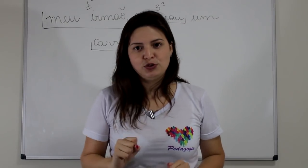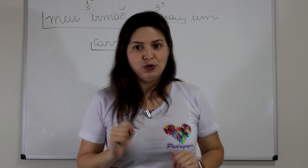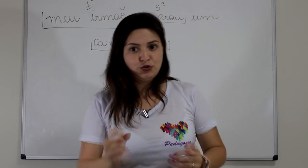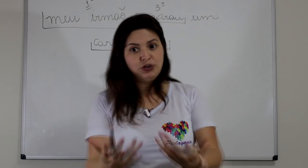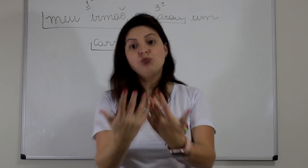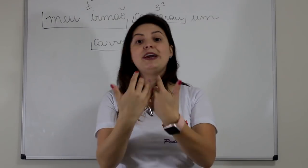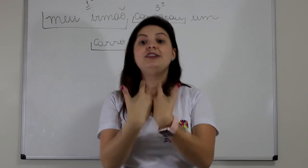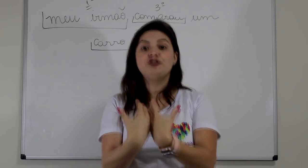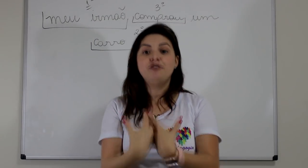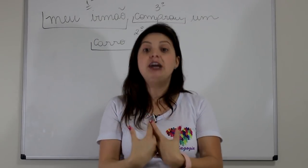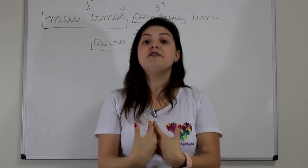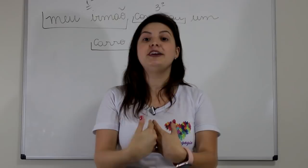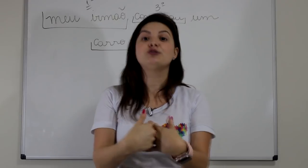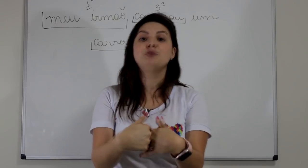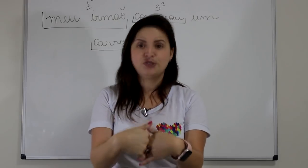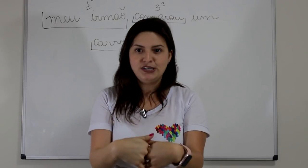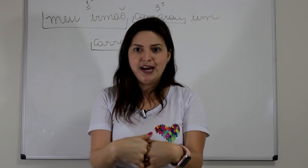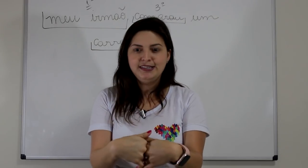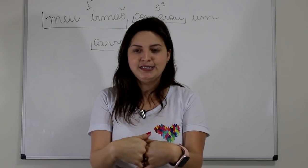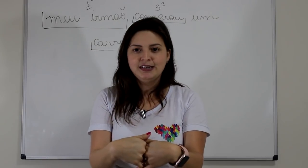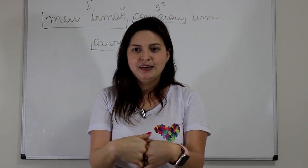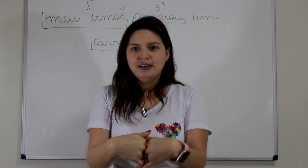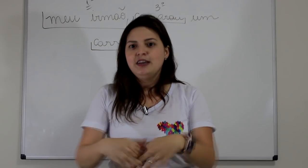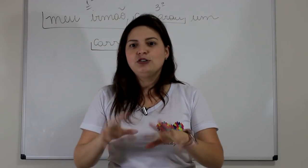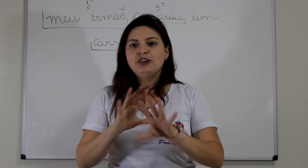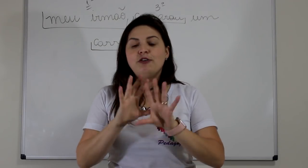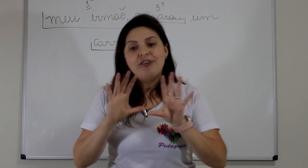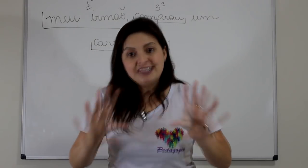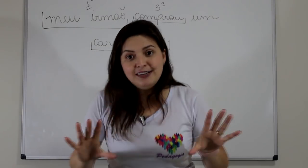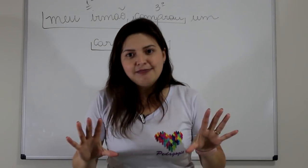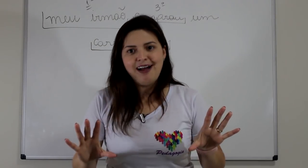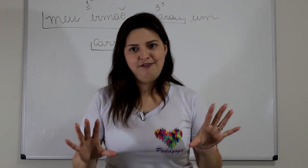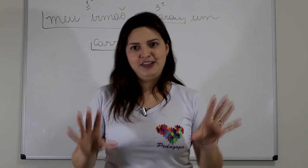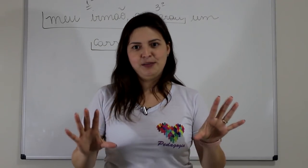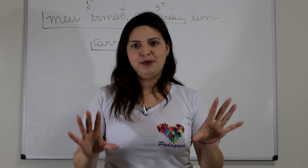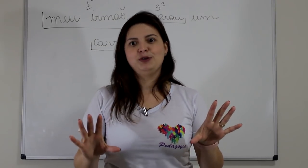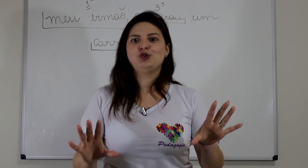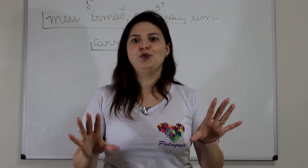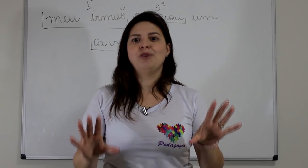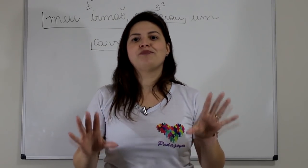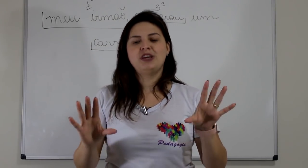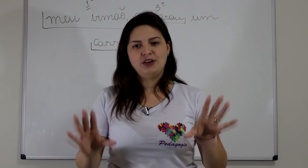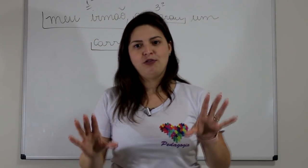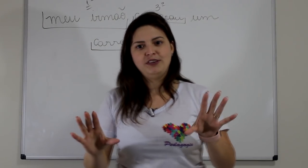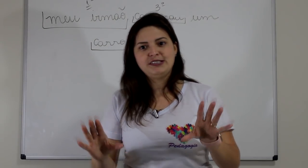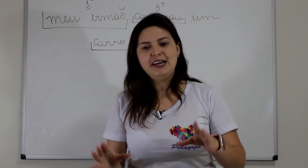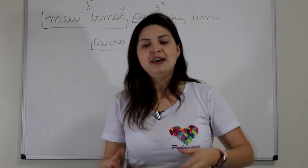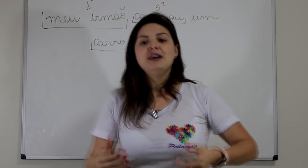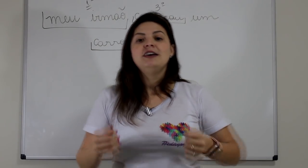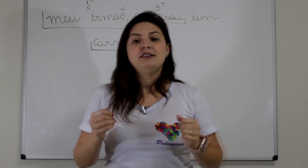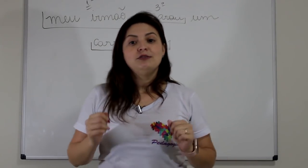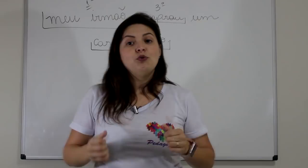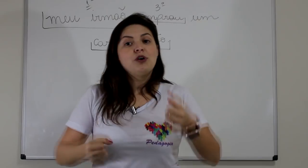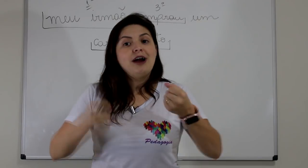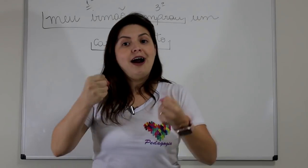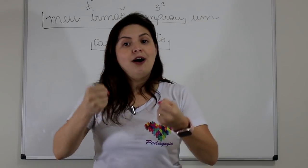pessoa surda, com quem estiver vendo os meus sinais, eu já vou facilitar a vida para a pessoa. O que eu vou fazer? O